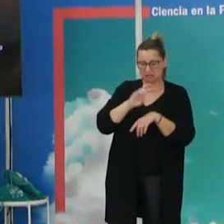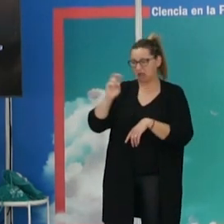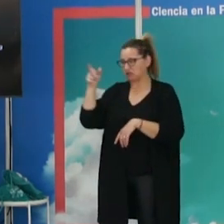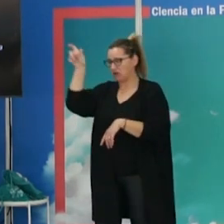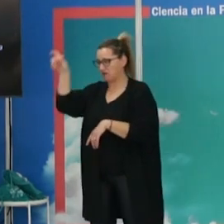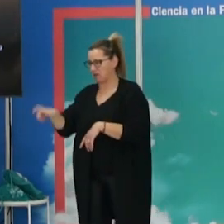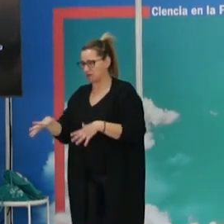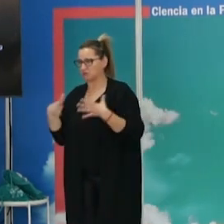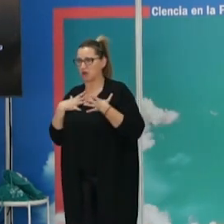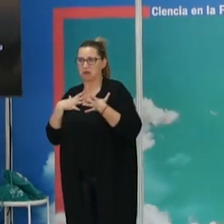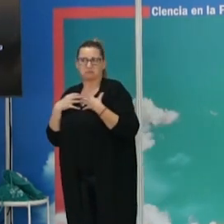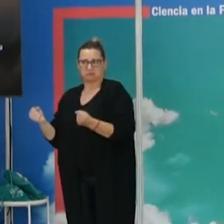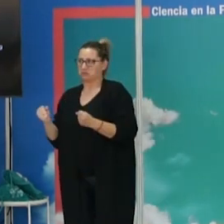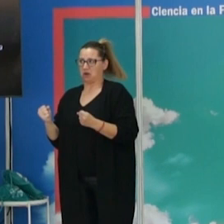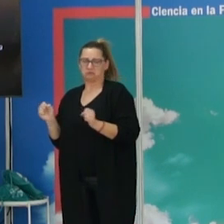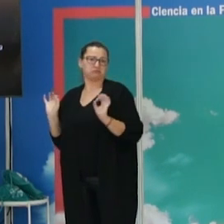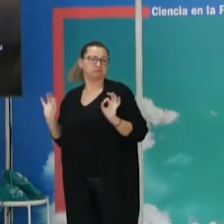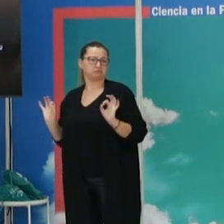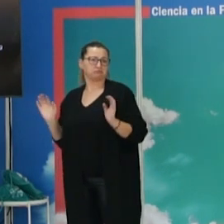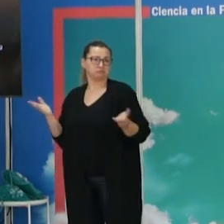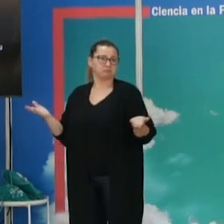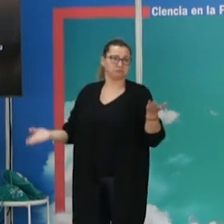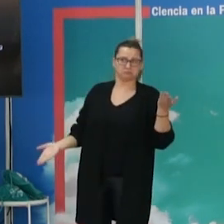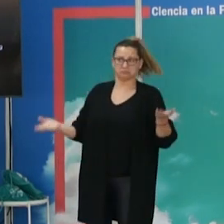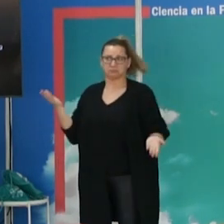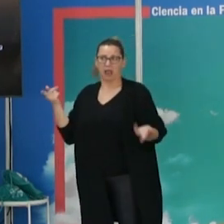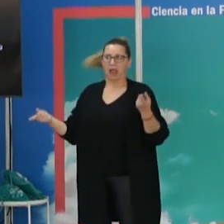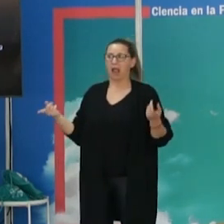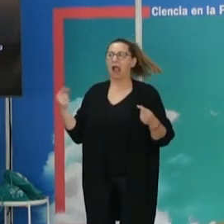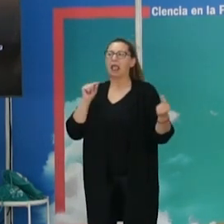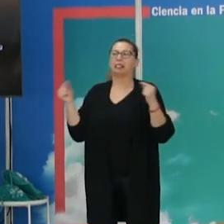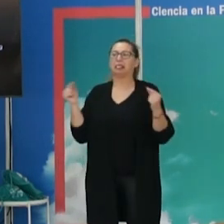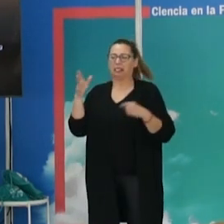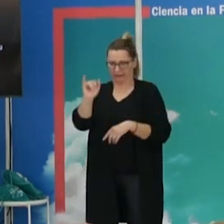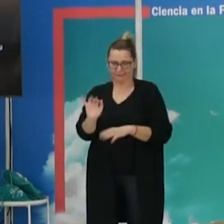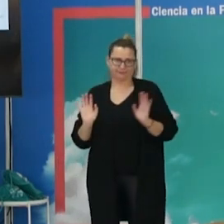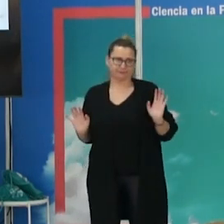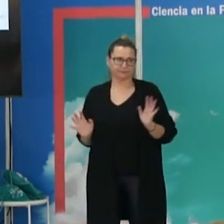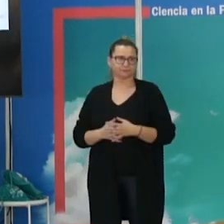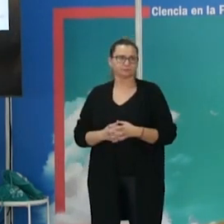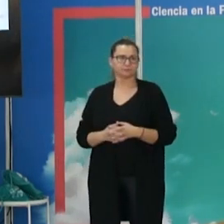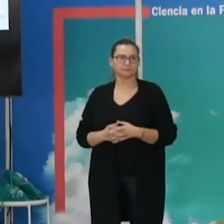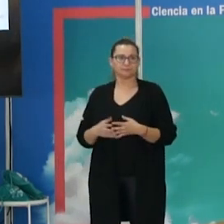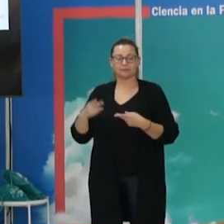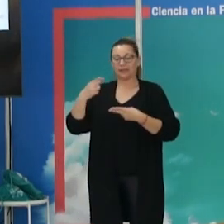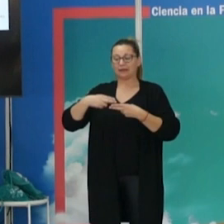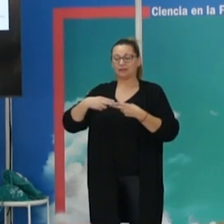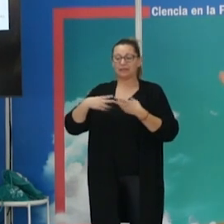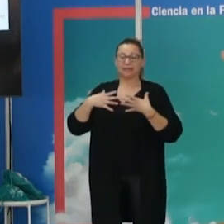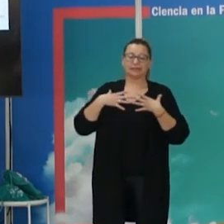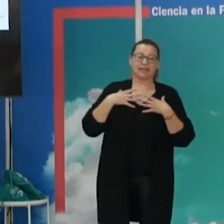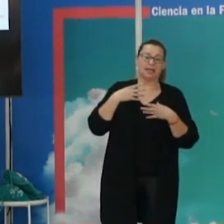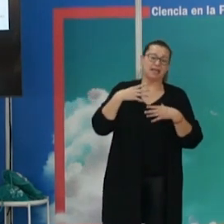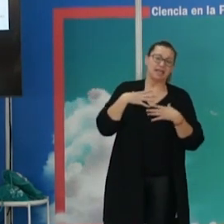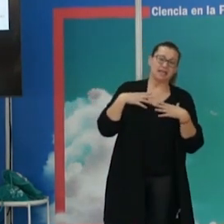que consideraba que era para nada una enfermedad. Hay debate sobre esto. La frontera entre salud y enfermedad